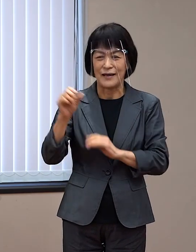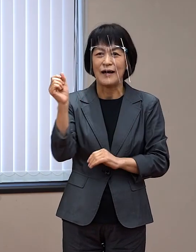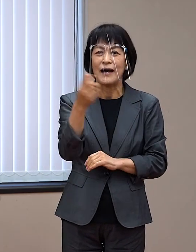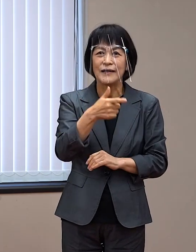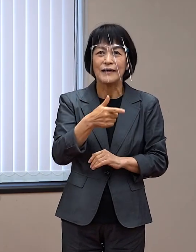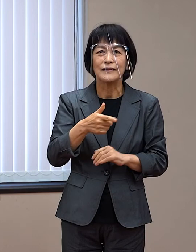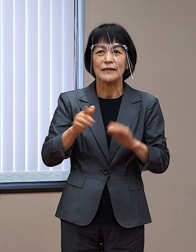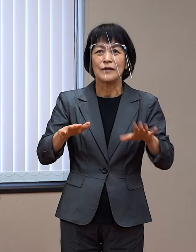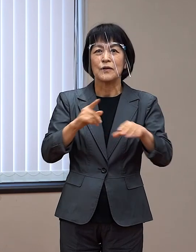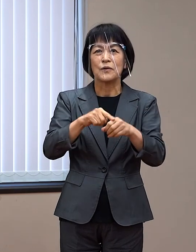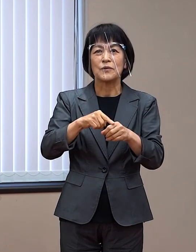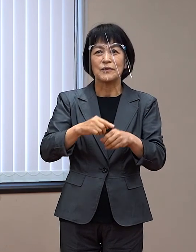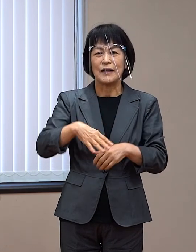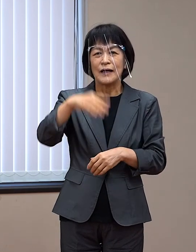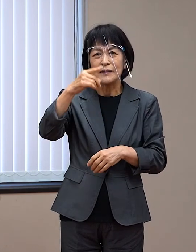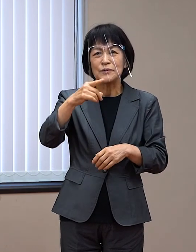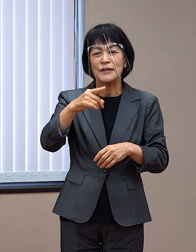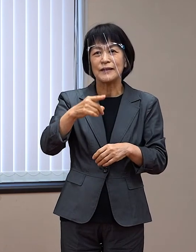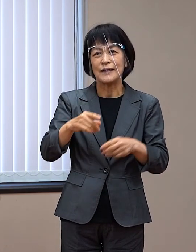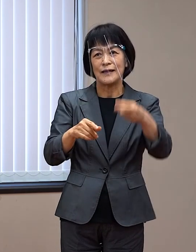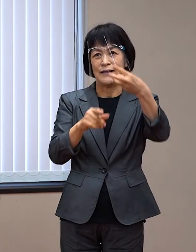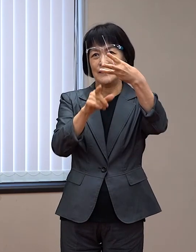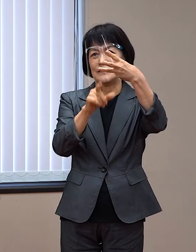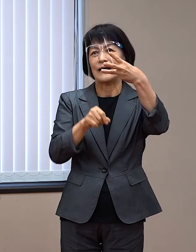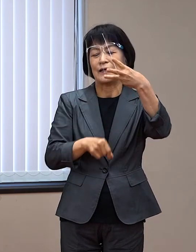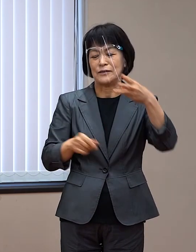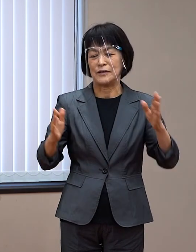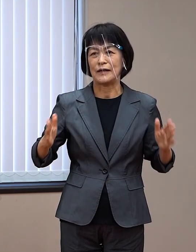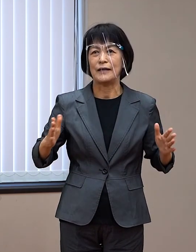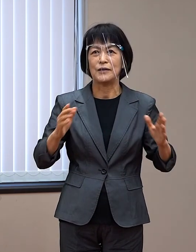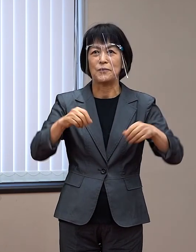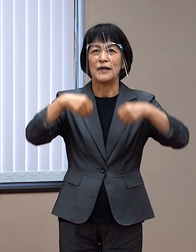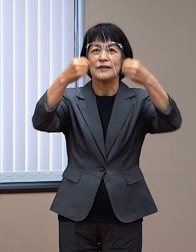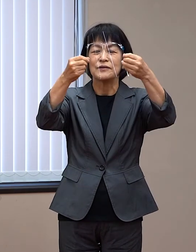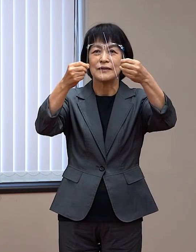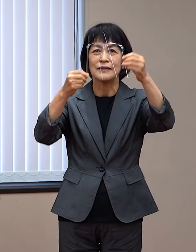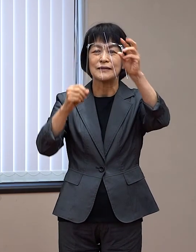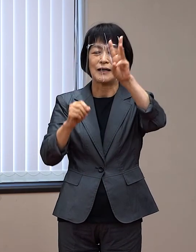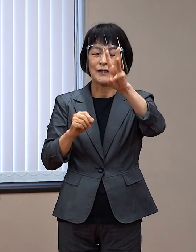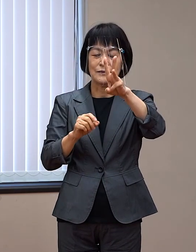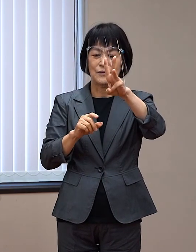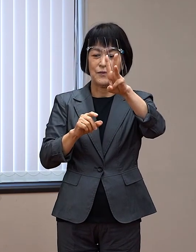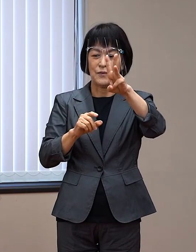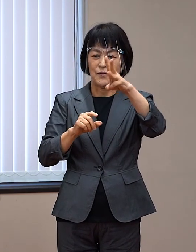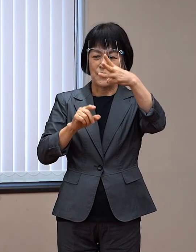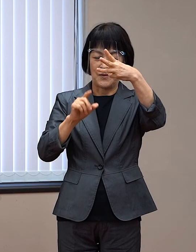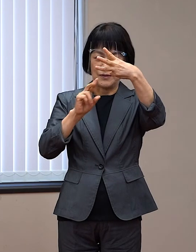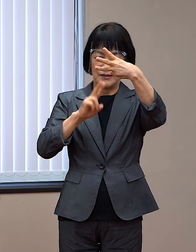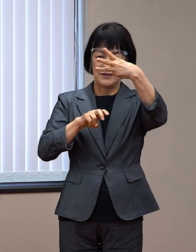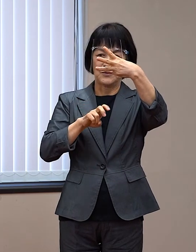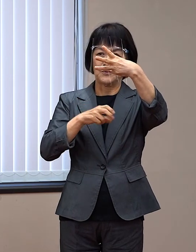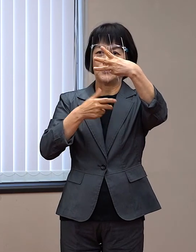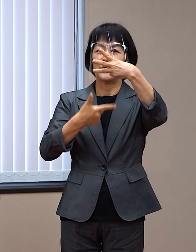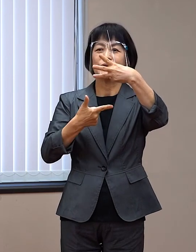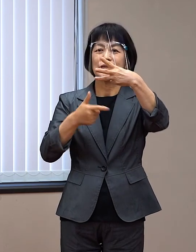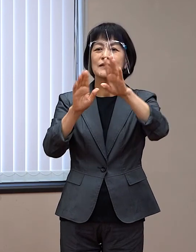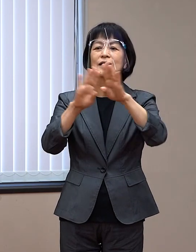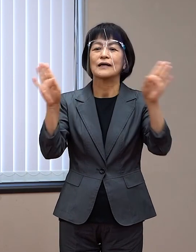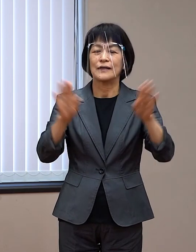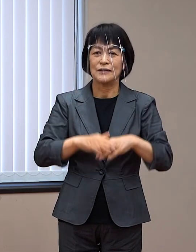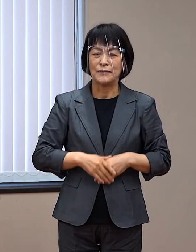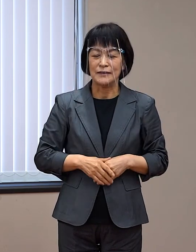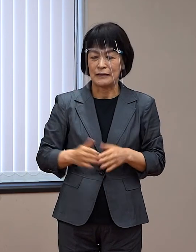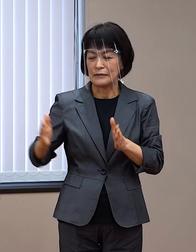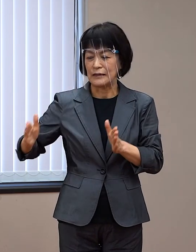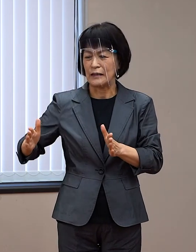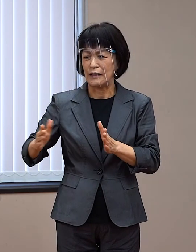を3月に前倒し、3月26日に開幕いたしました。前半は気温が